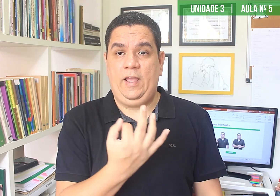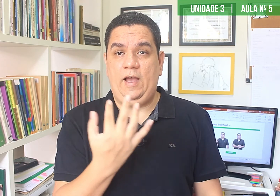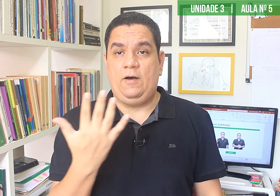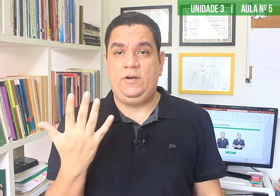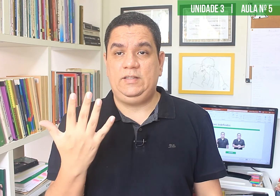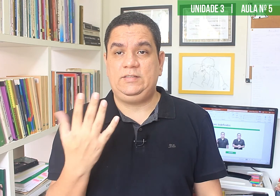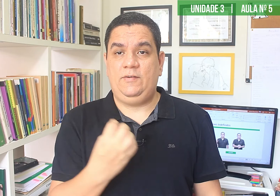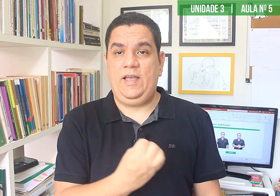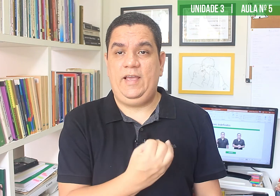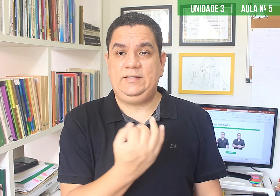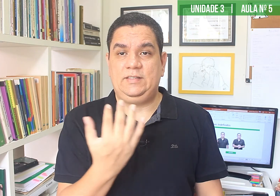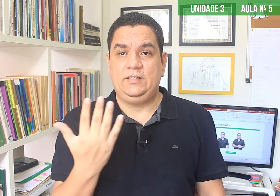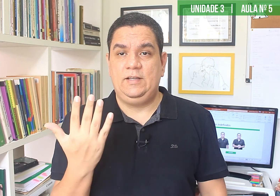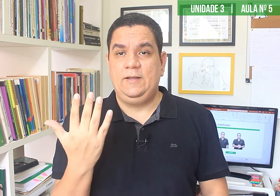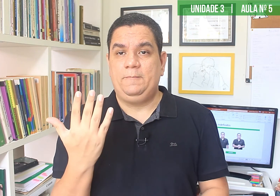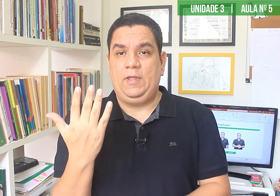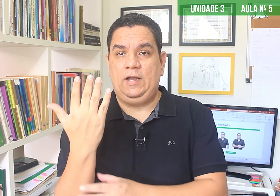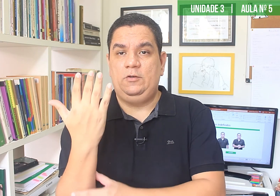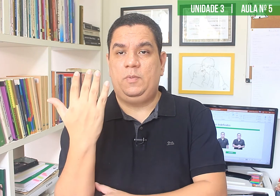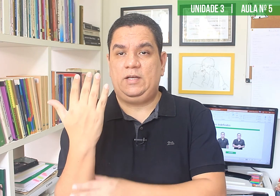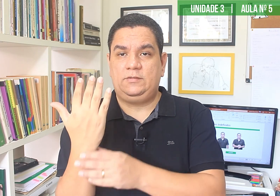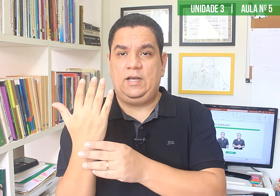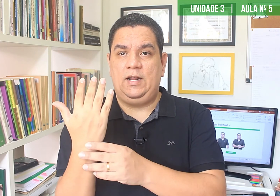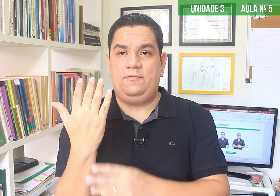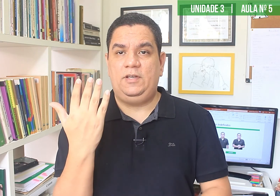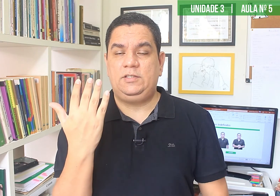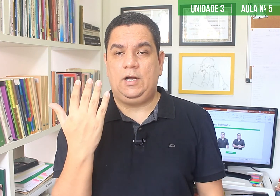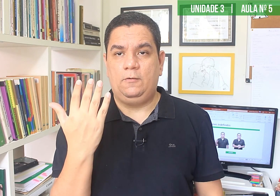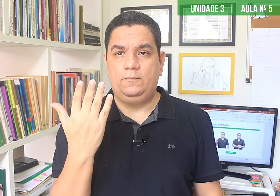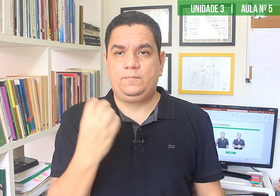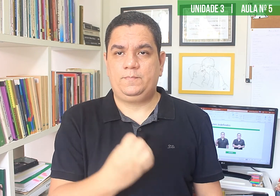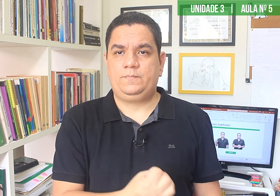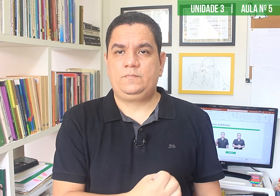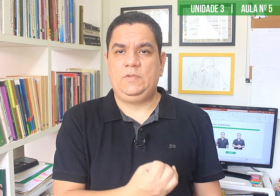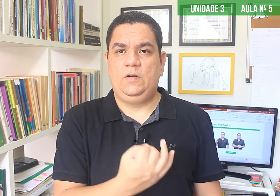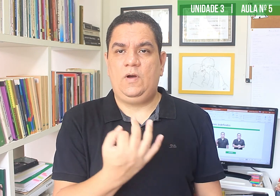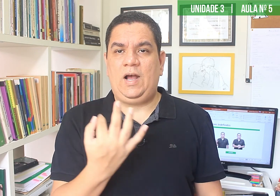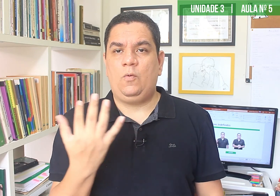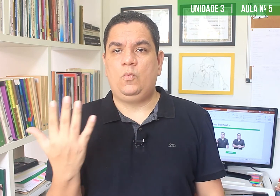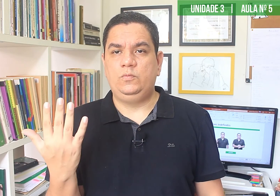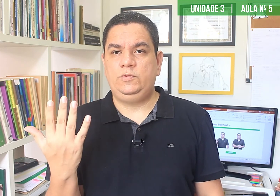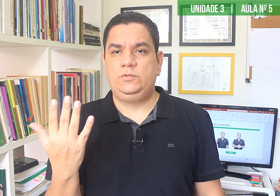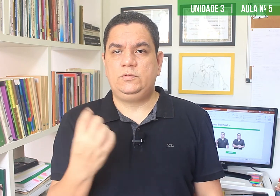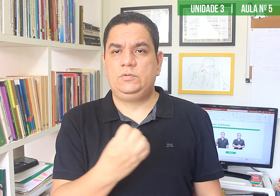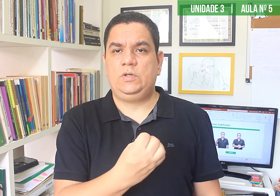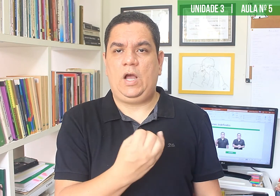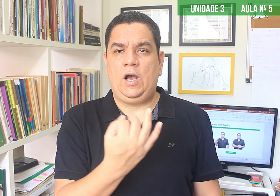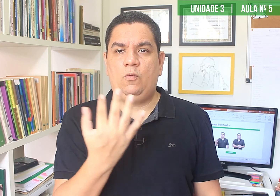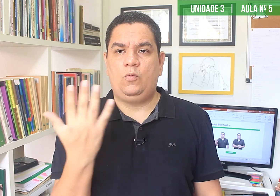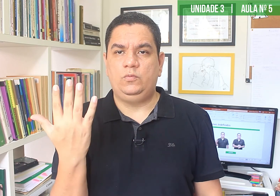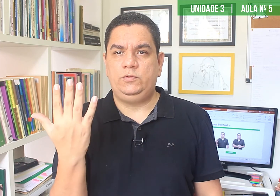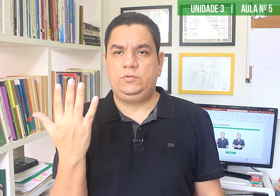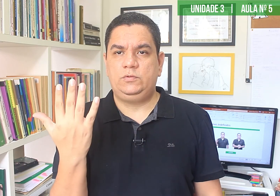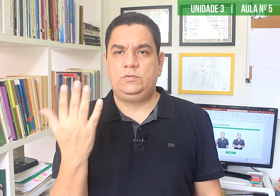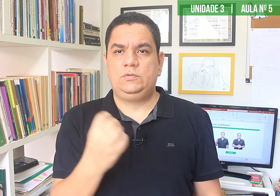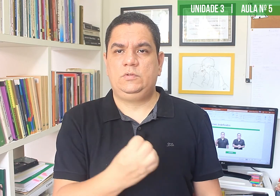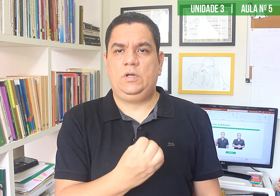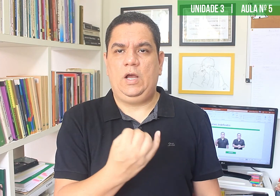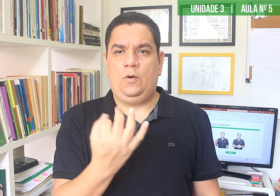A orientação é essa, tá? E o braço está na vertical. Então, alguns, alguns,